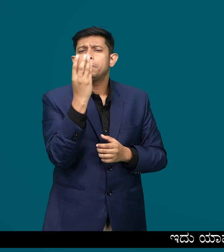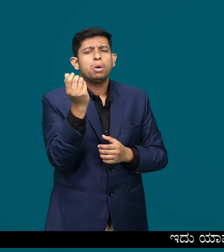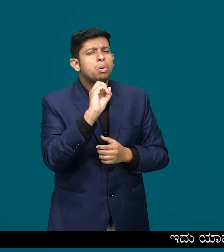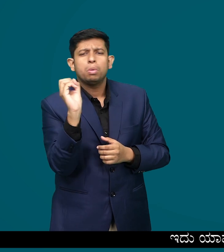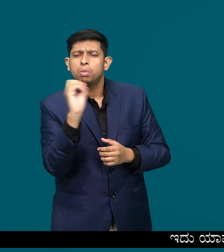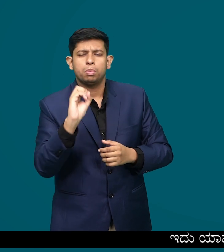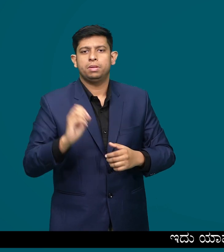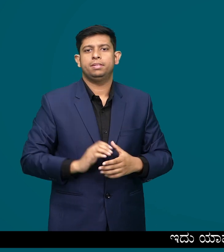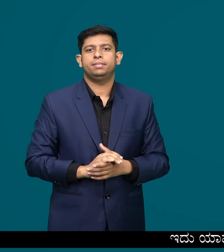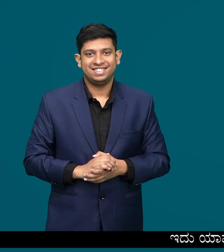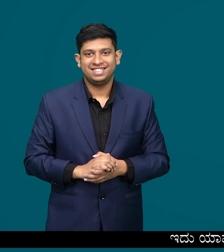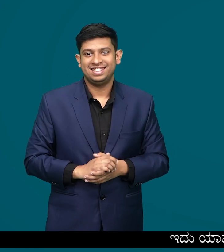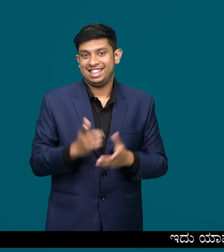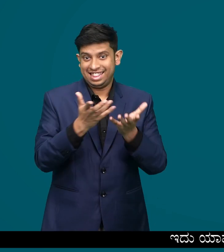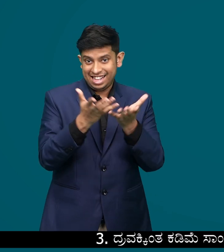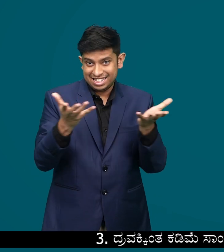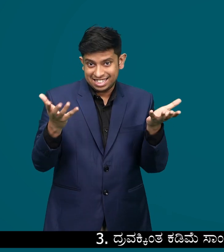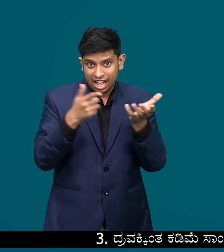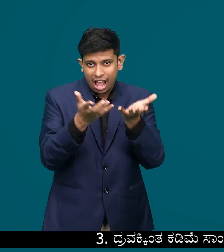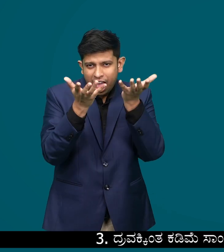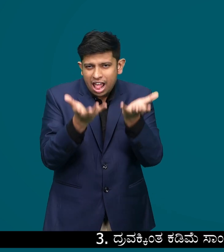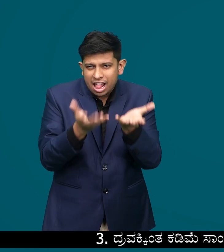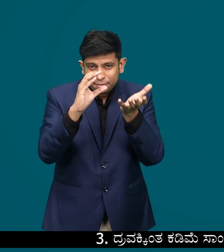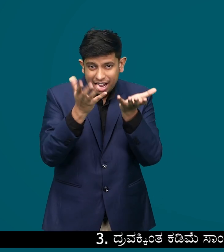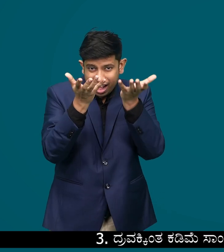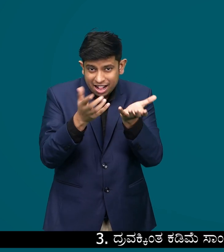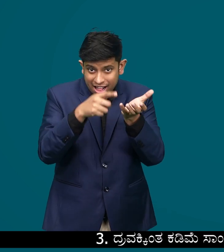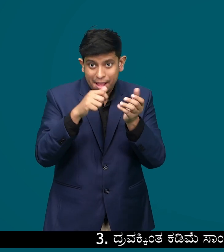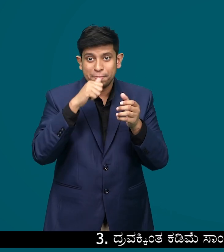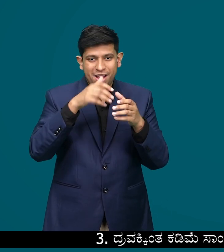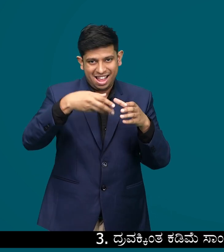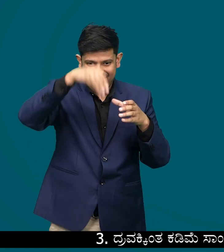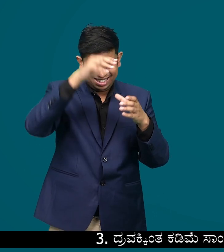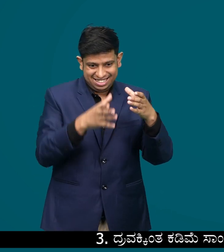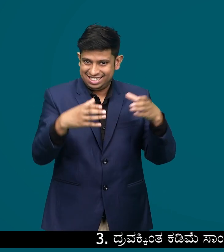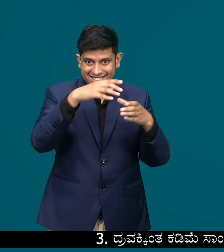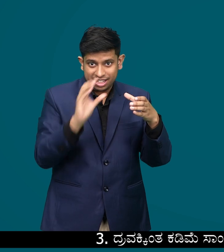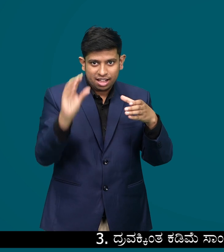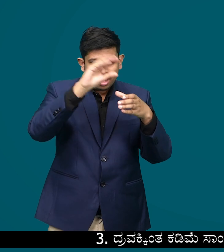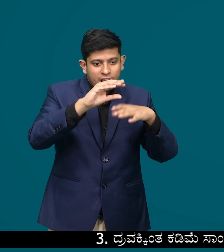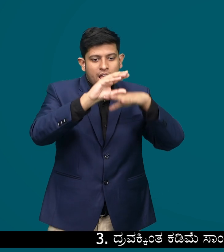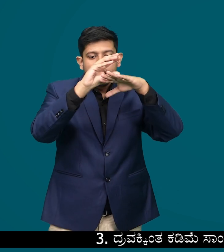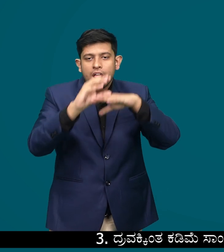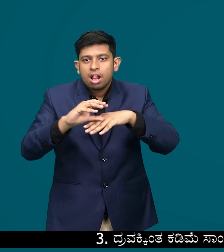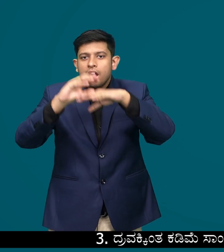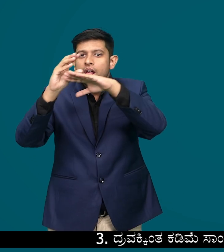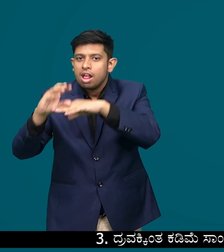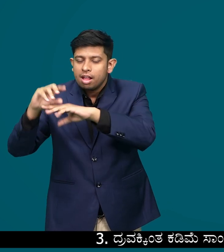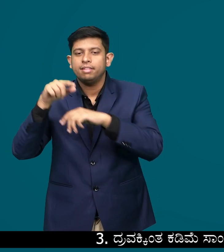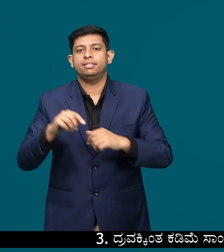ಇದು ಯಾವುದೇ ಘಟಕವನ್ನ ಹೊಂದಿಲ್ಲ. 3. ದ್ರವಕ್ಕಿಂತ ಕಡಿಮೆ ಸಾಂದ್ರತೆಯ ವಸ್ತುಗಳು ದ್ರವದ ಮೇಲೆ ತೇಲುತ್ತವೆ.